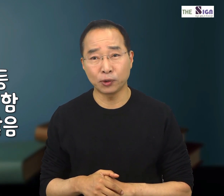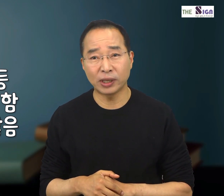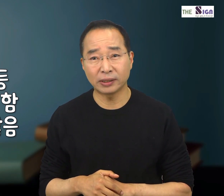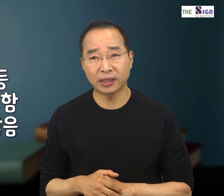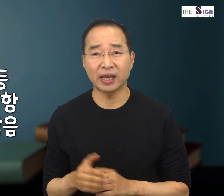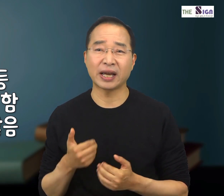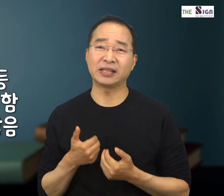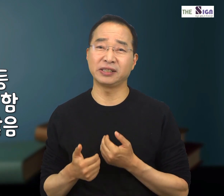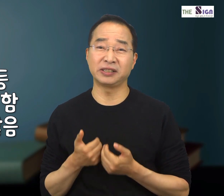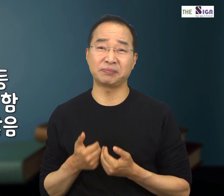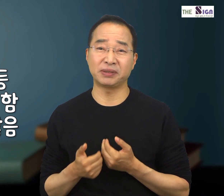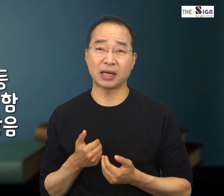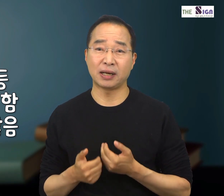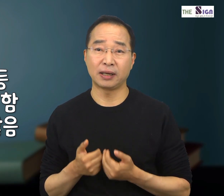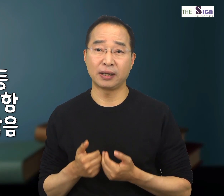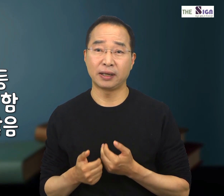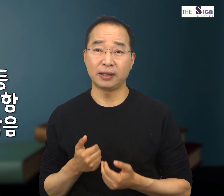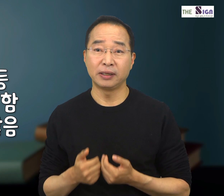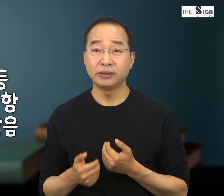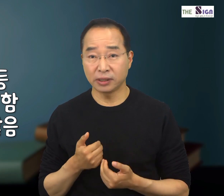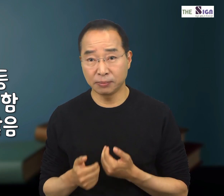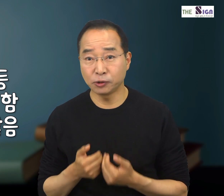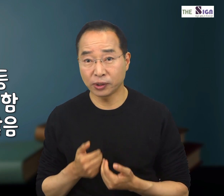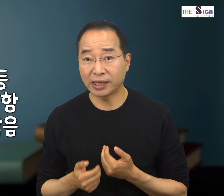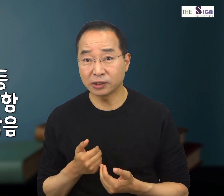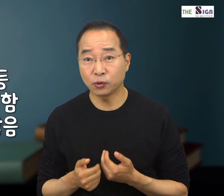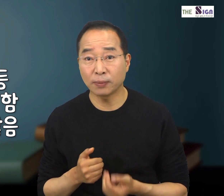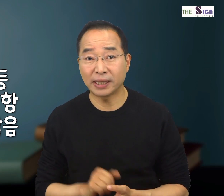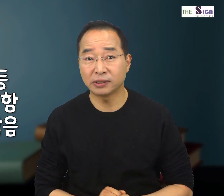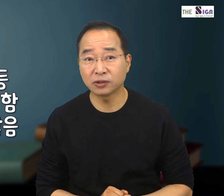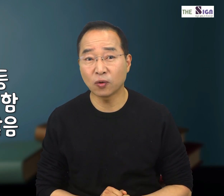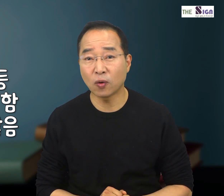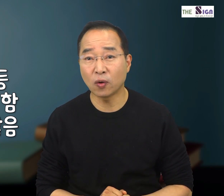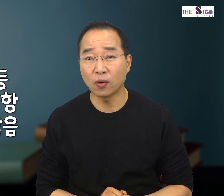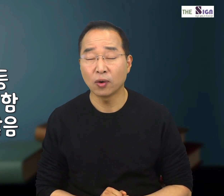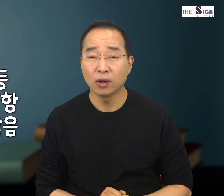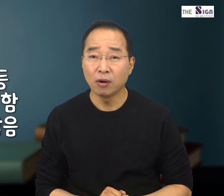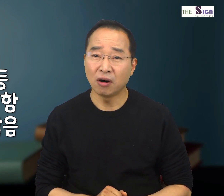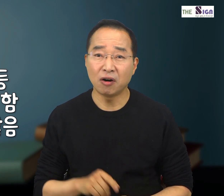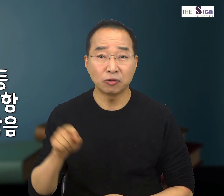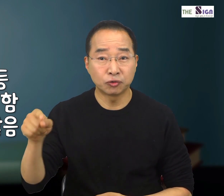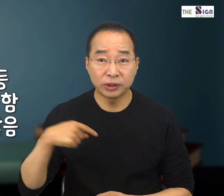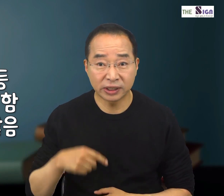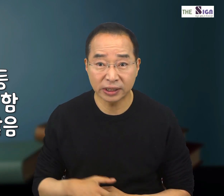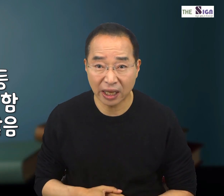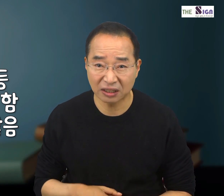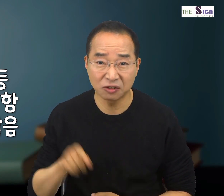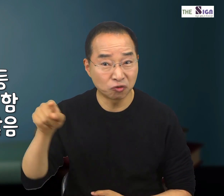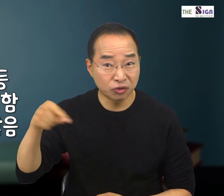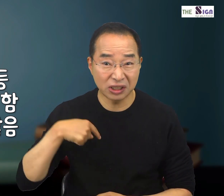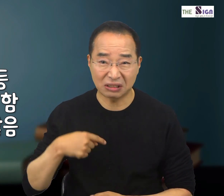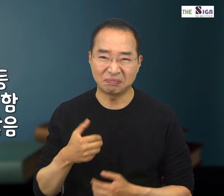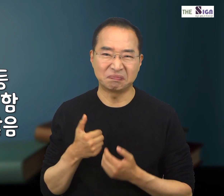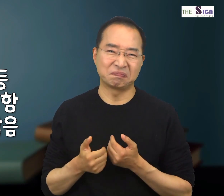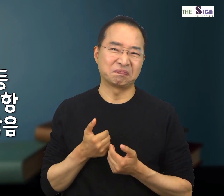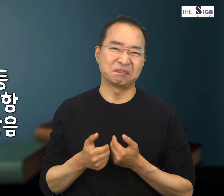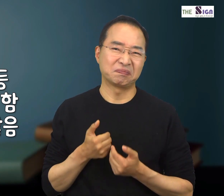표현할 때 갈등을 씁니다. 이제 기본적인 갈등을 이렇게 많이 쓰고, 둘이 친해, 둘이